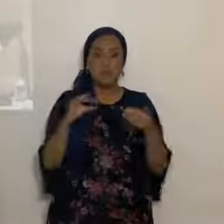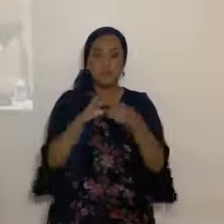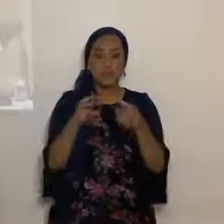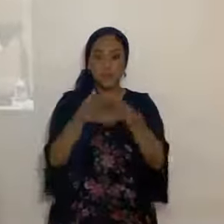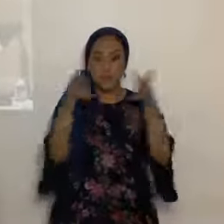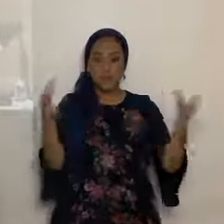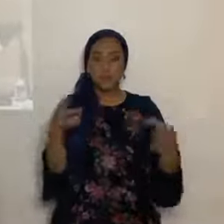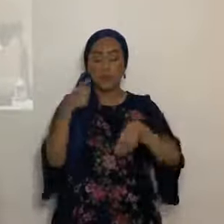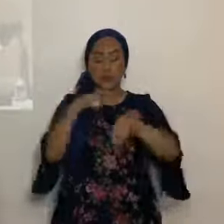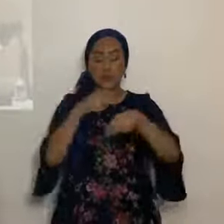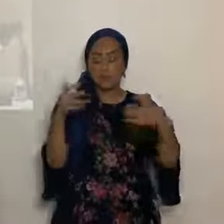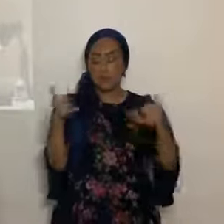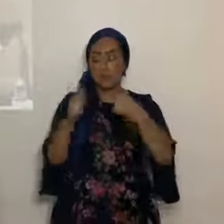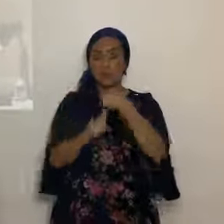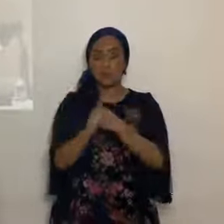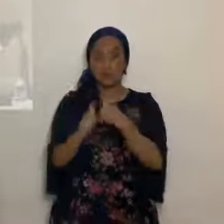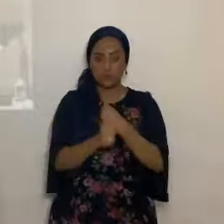malo.